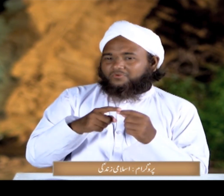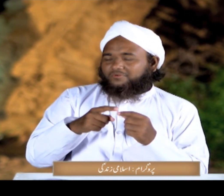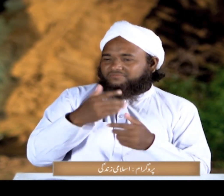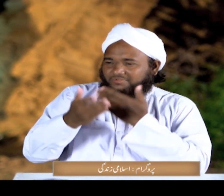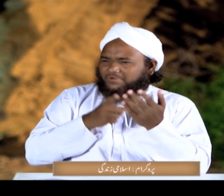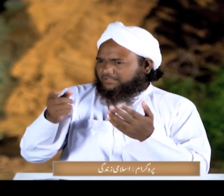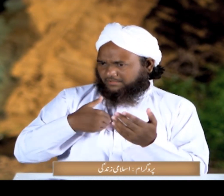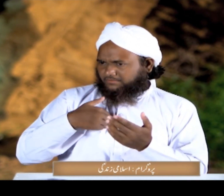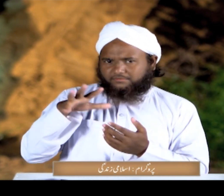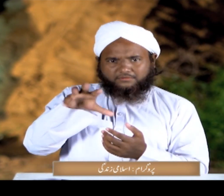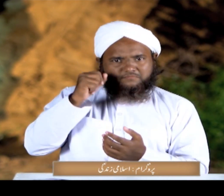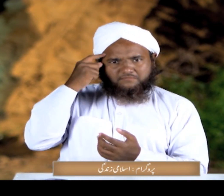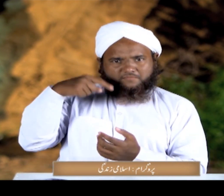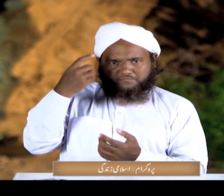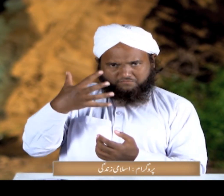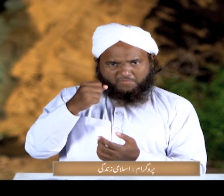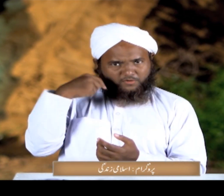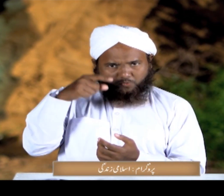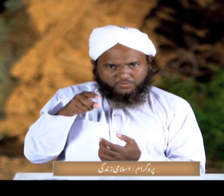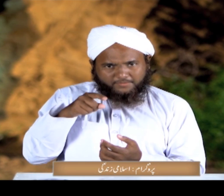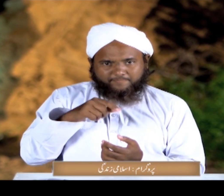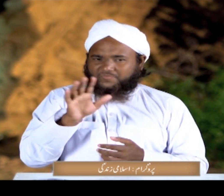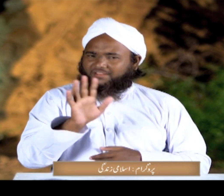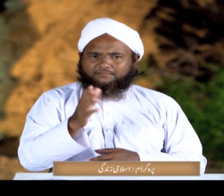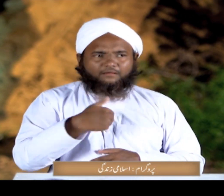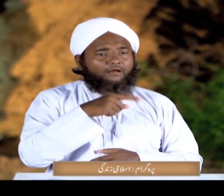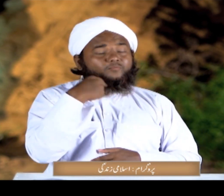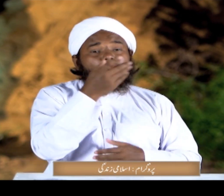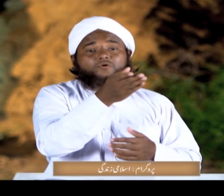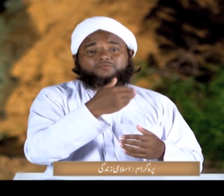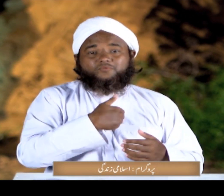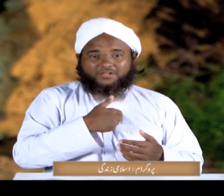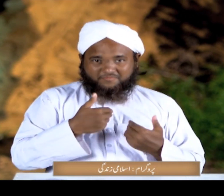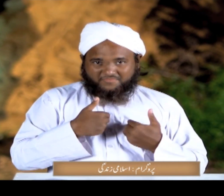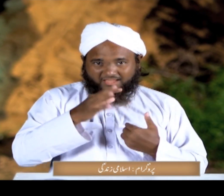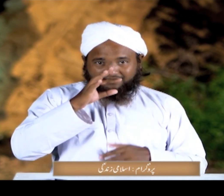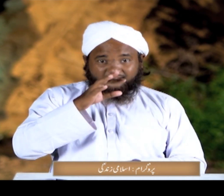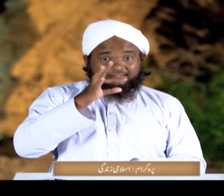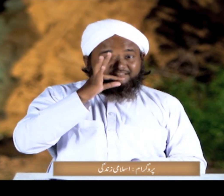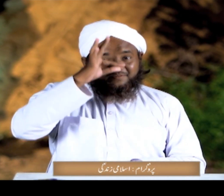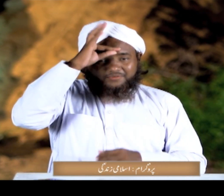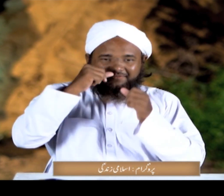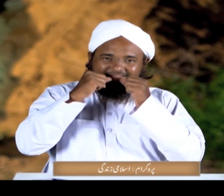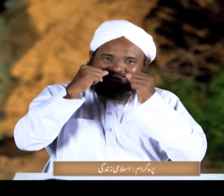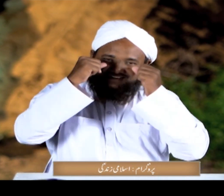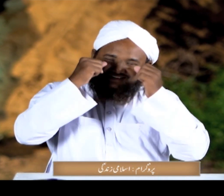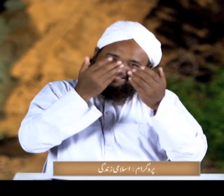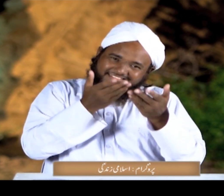صاحب قرآن محمد بن عبداللہ صلی اللہ علیہ وآلہ وصحبہ وسلم ہوں۔